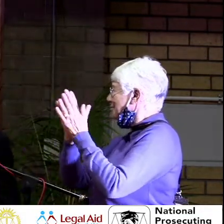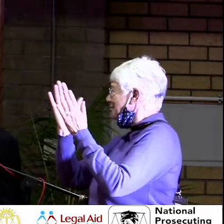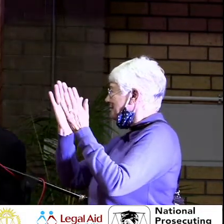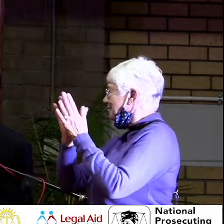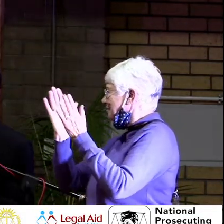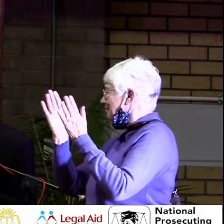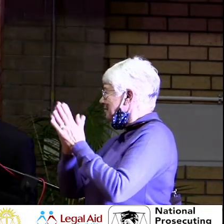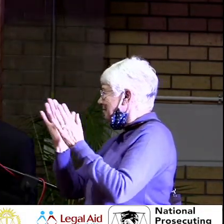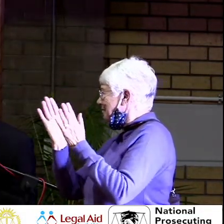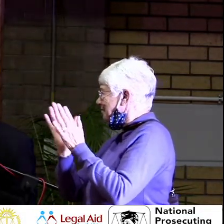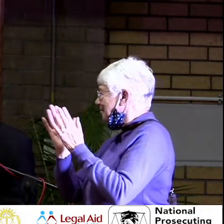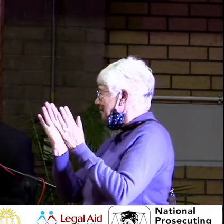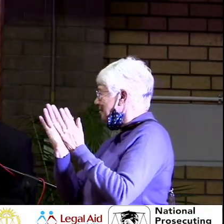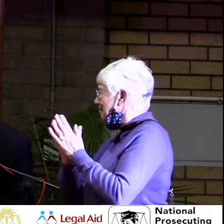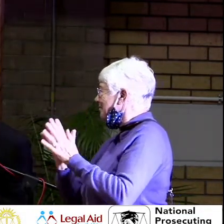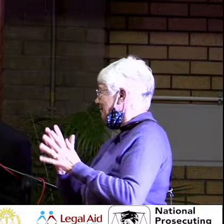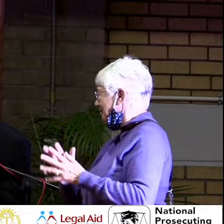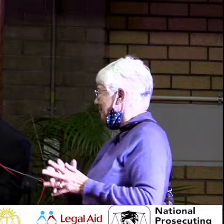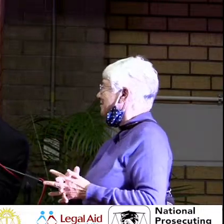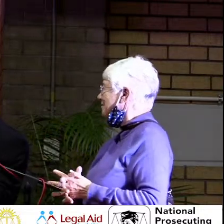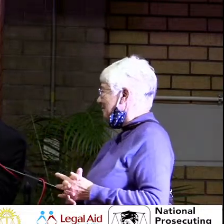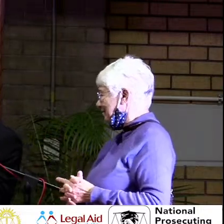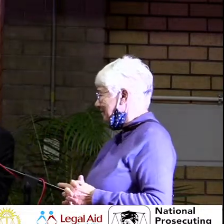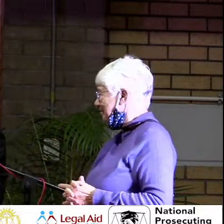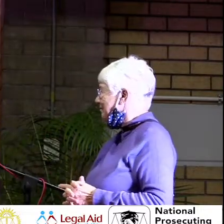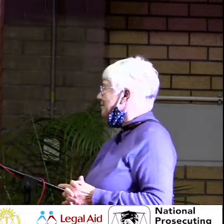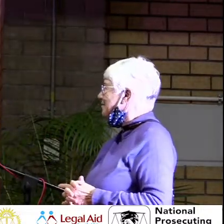Ladies and gentlemen, Mr. Naik.